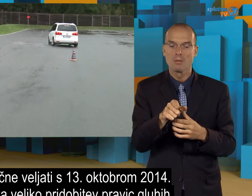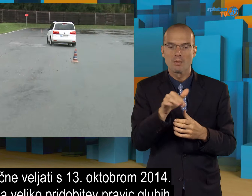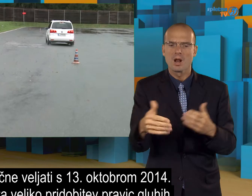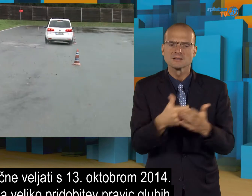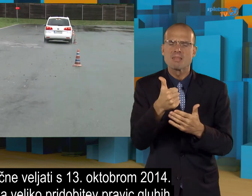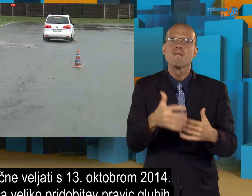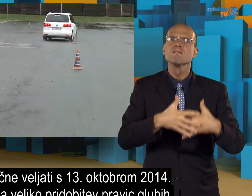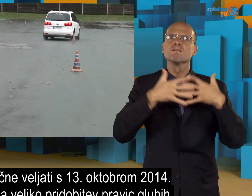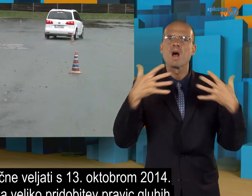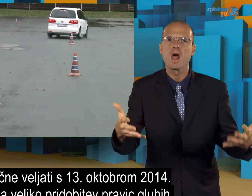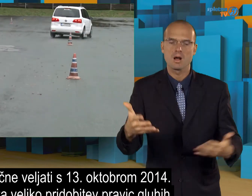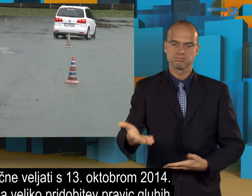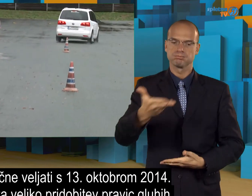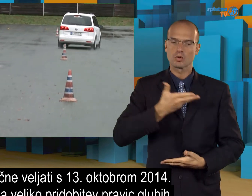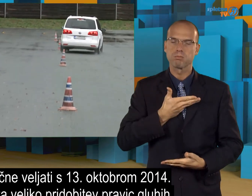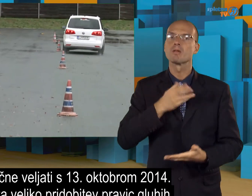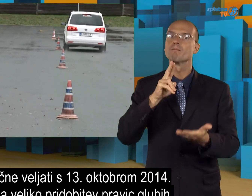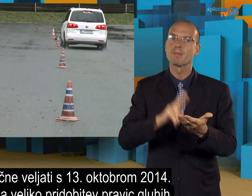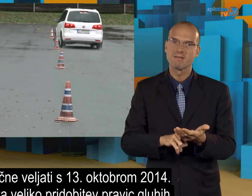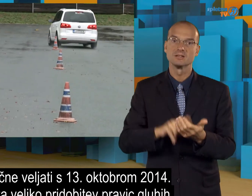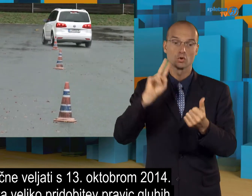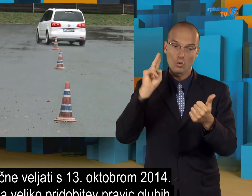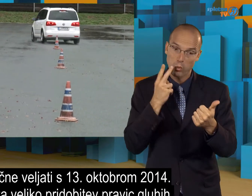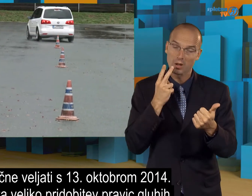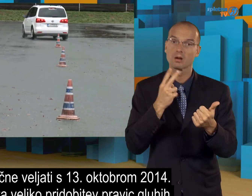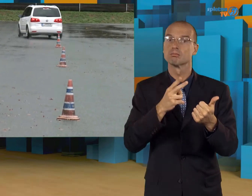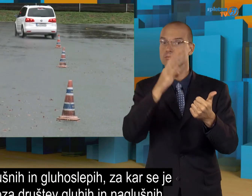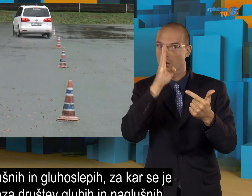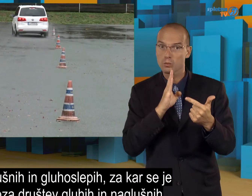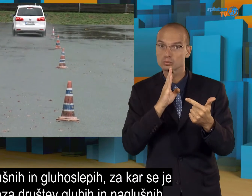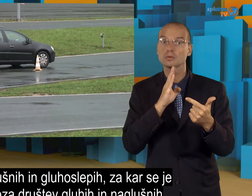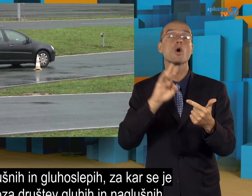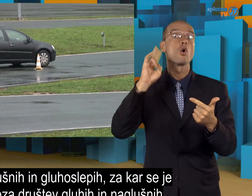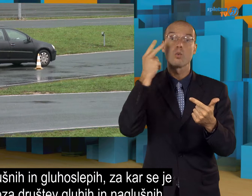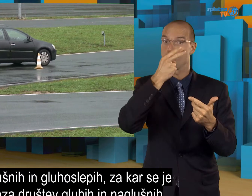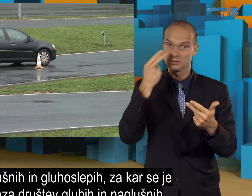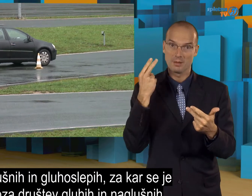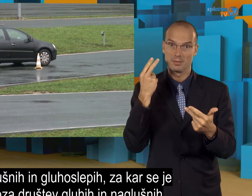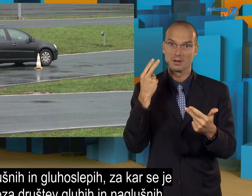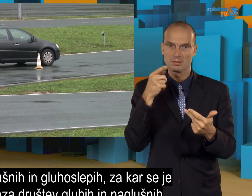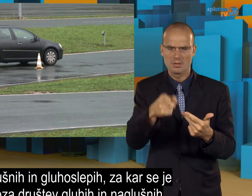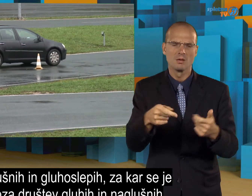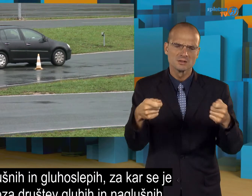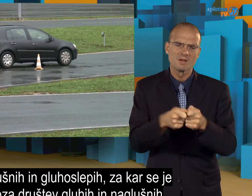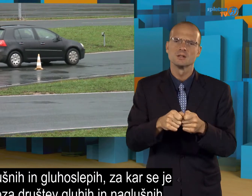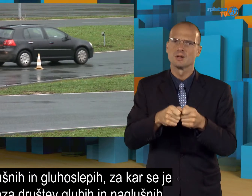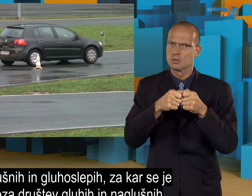Gre za veliko pridobitev pravic gluhih, naglušnih in gluhoslepih, za kar se je Zveza društev gluhih in naglušnih